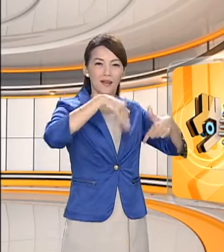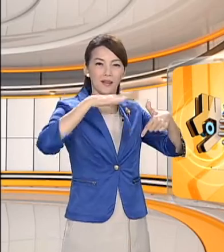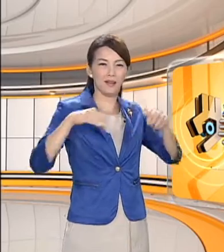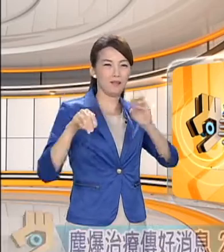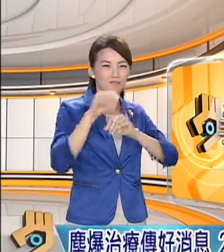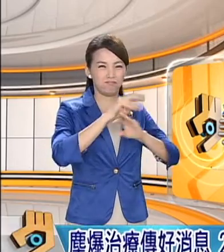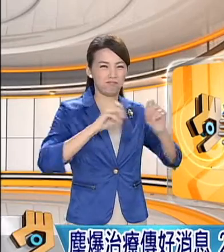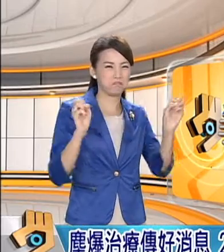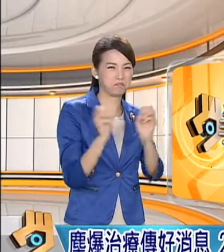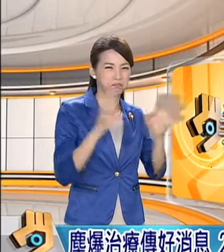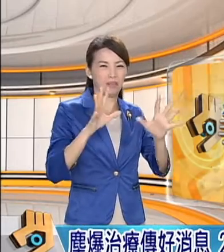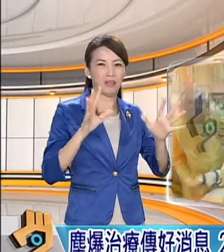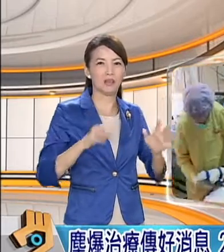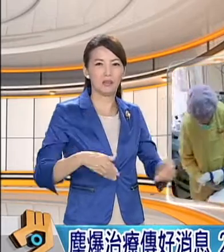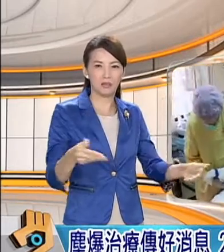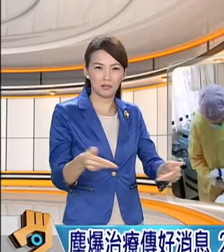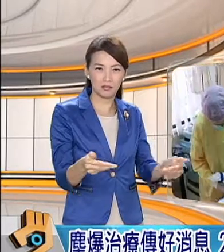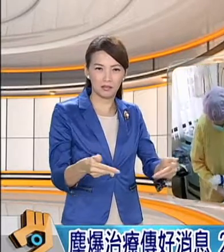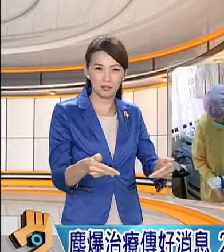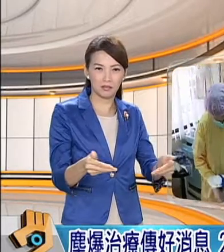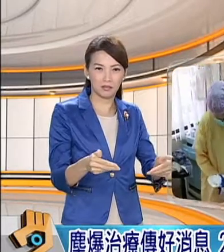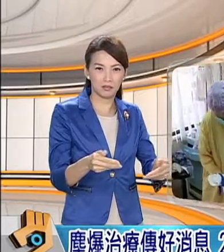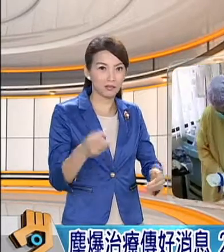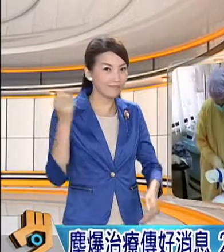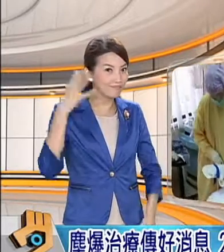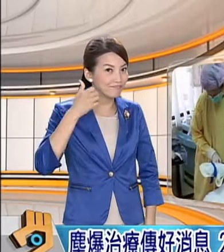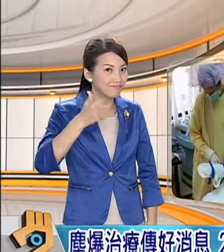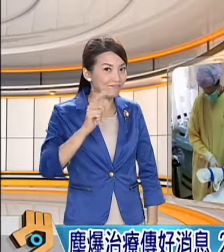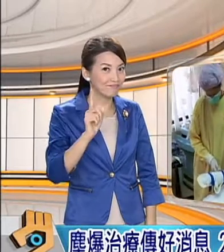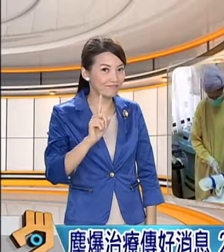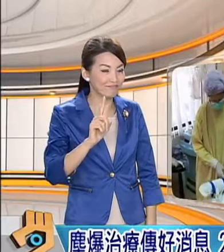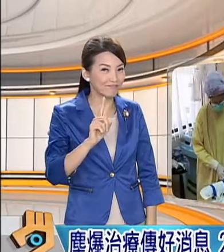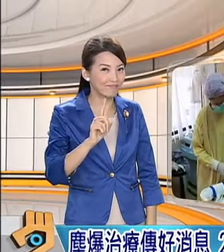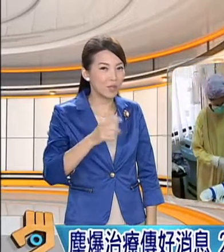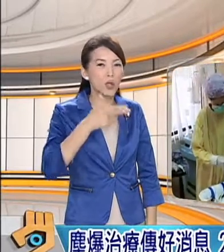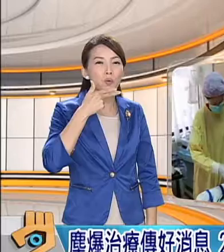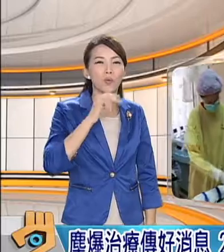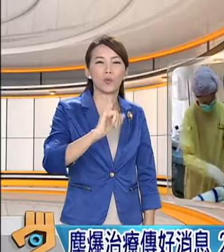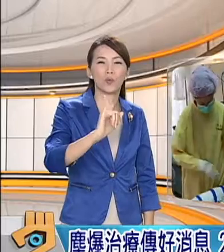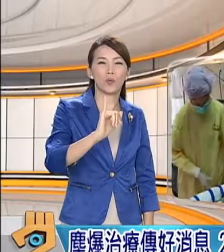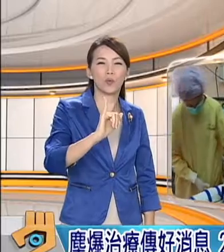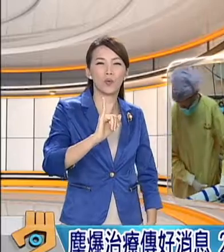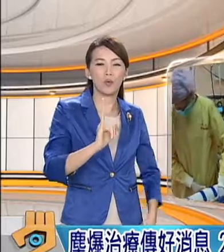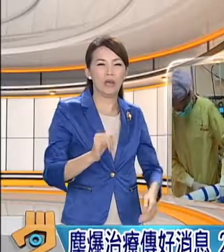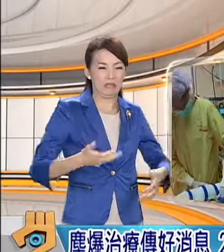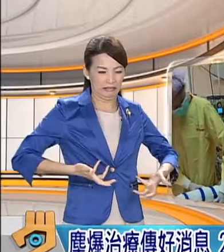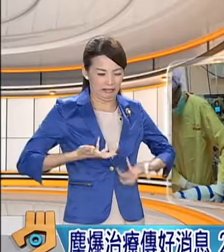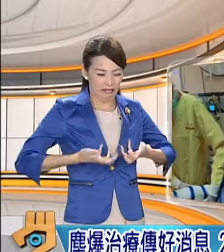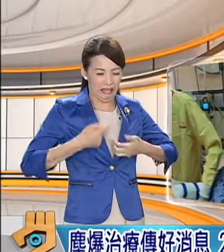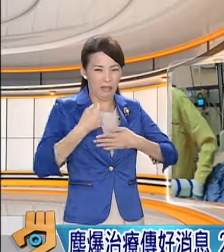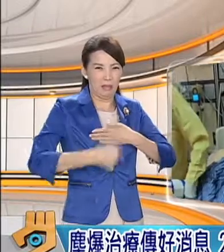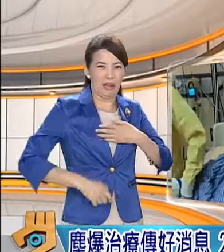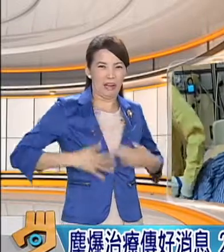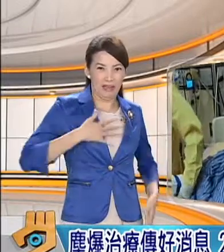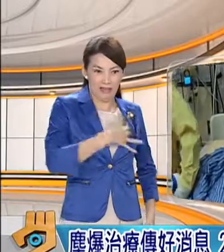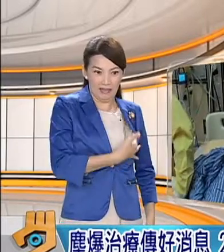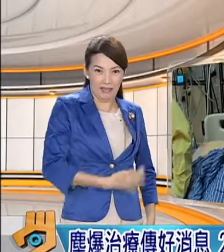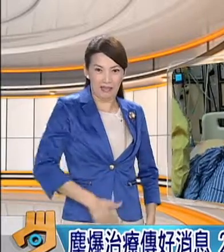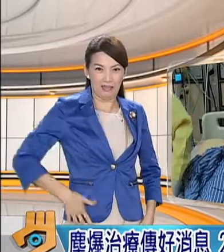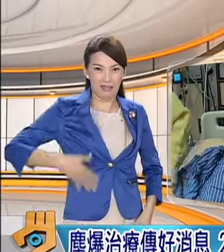八仙城报伤患，又有好消息传出。原本烧伤面积达到78%，